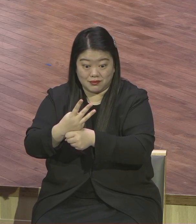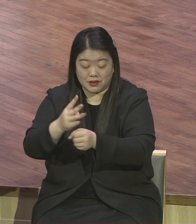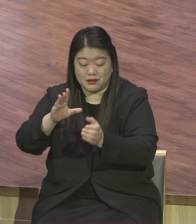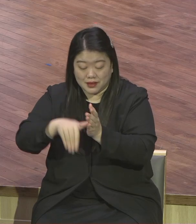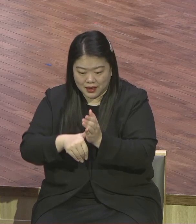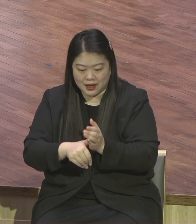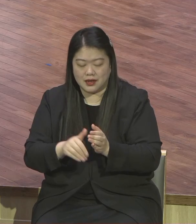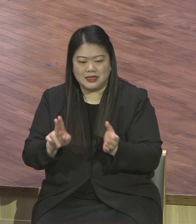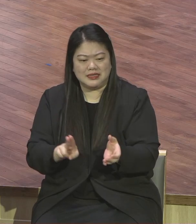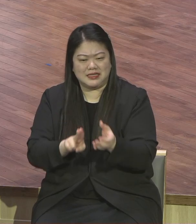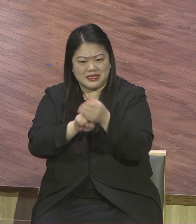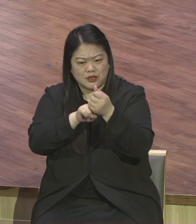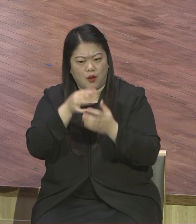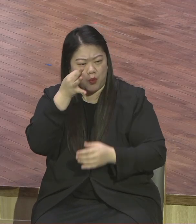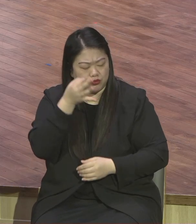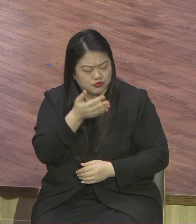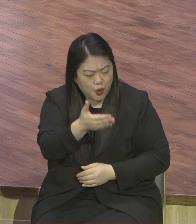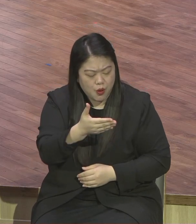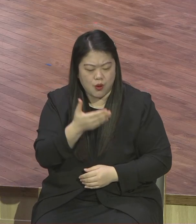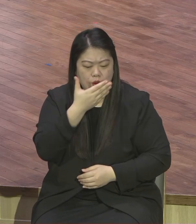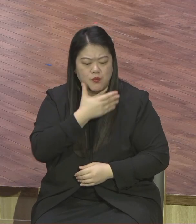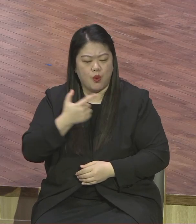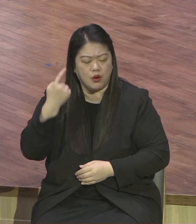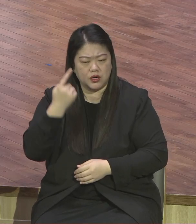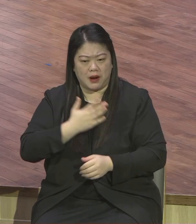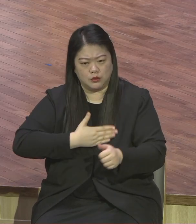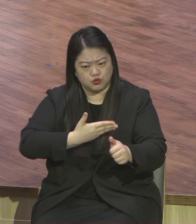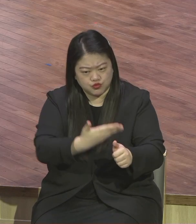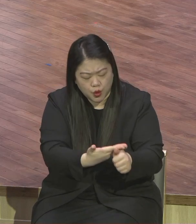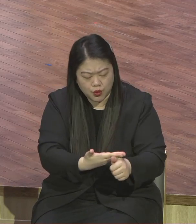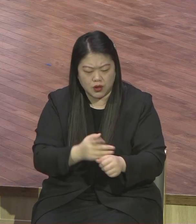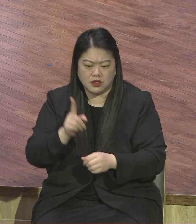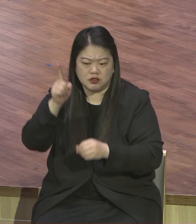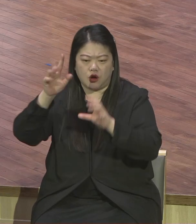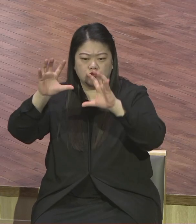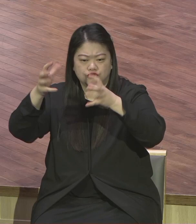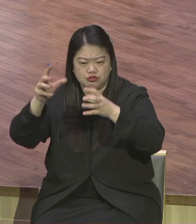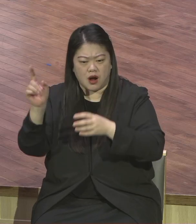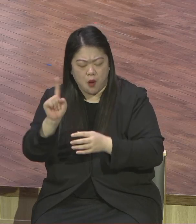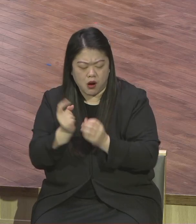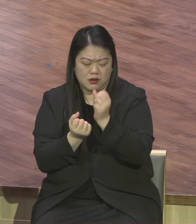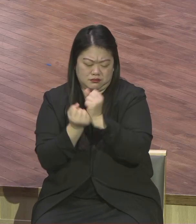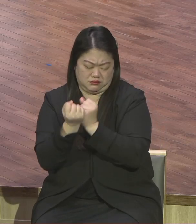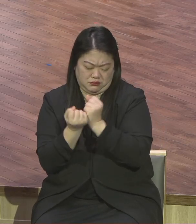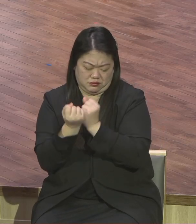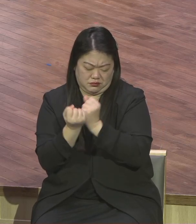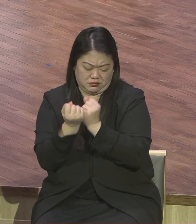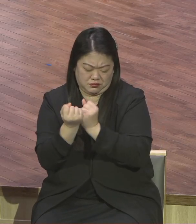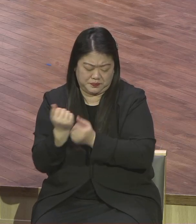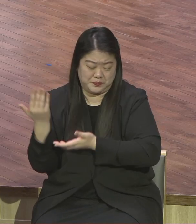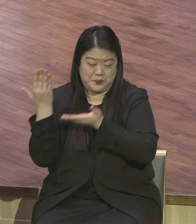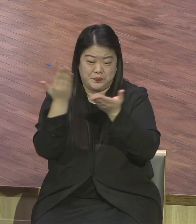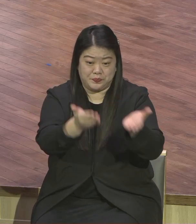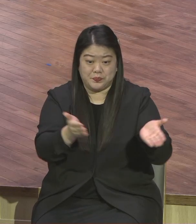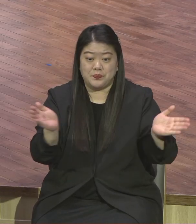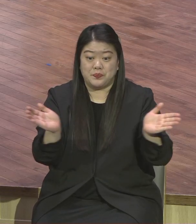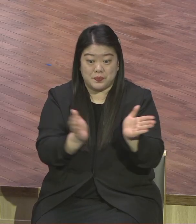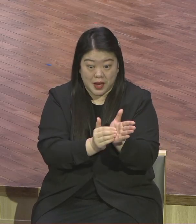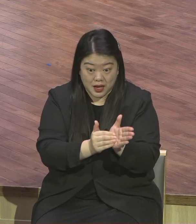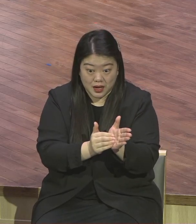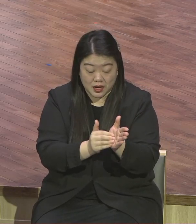동고동락하면서 그렇게 복음을 증거해 왔는데 예수님께서 이제 내가 이